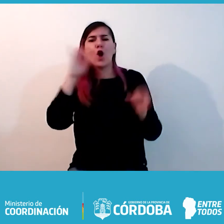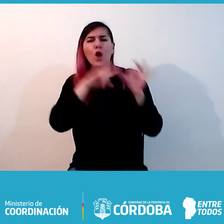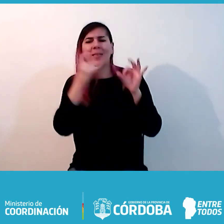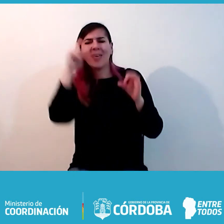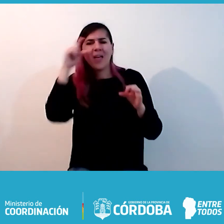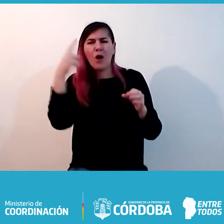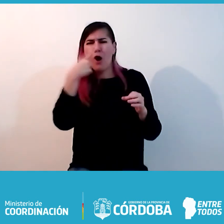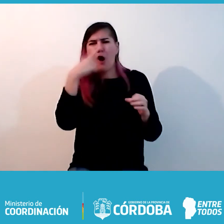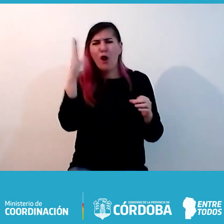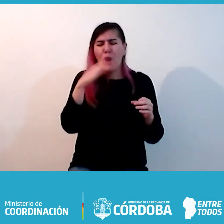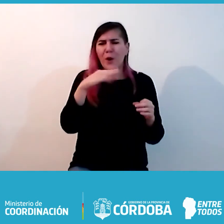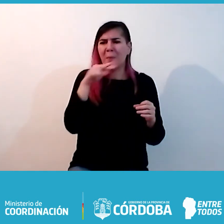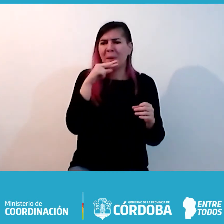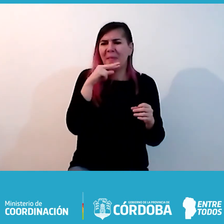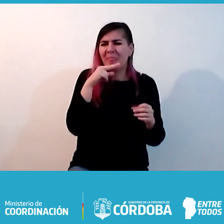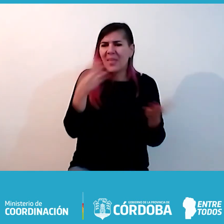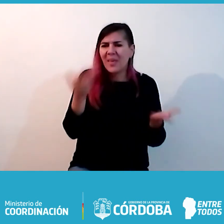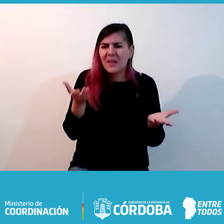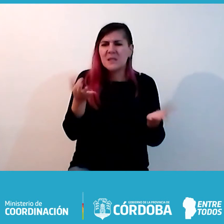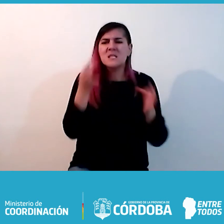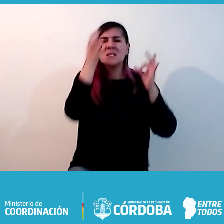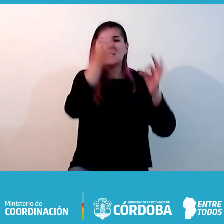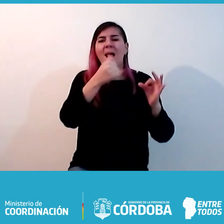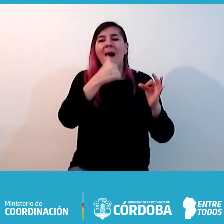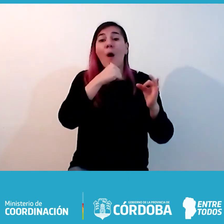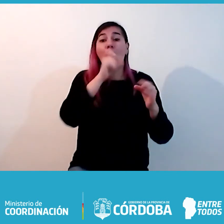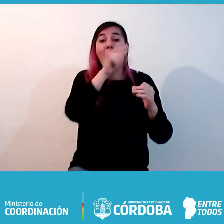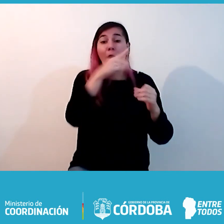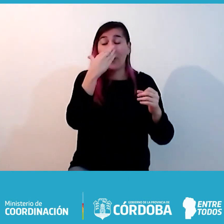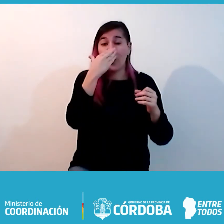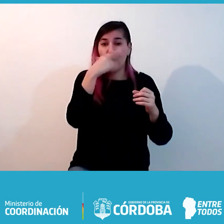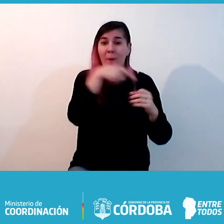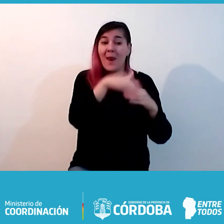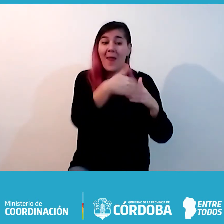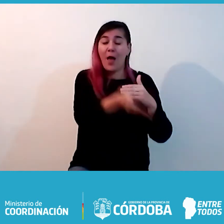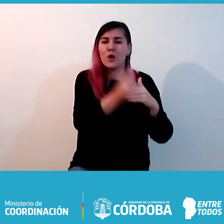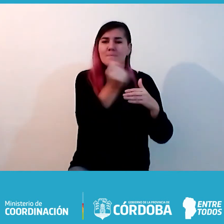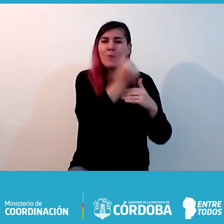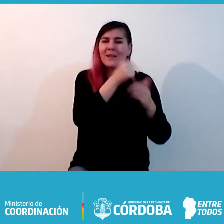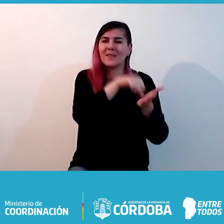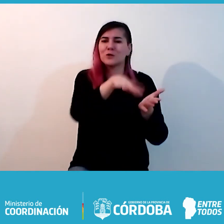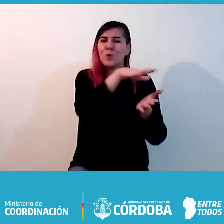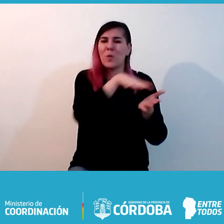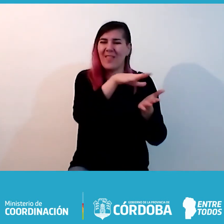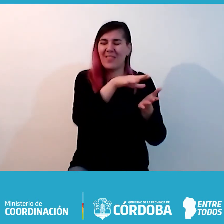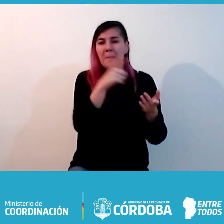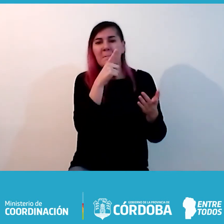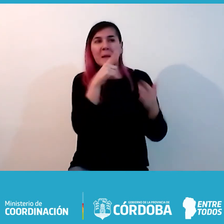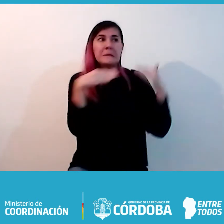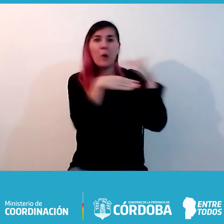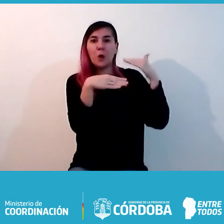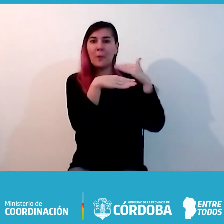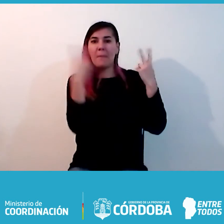un aspecto del dique en el que lleva agua a Córdoba, dique que está al lado de una importante ciudad, pero parece que una autovía para el turismo es más